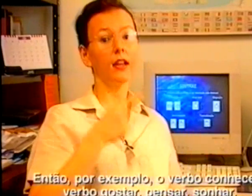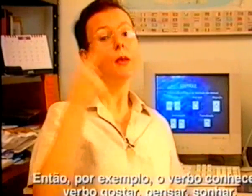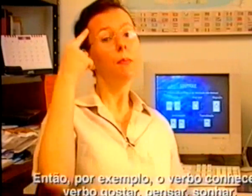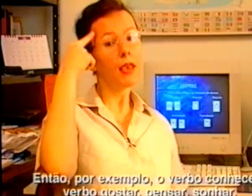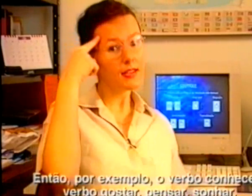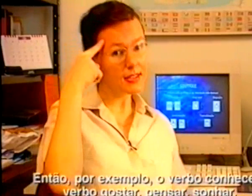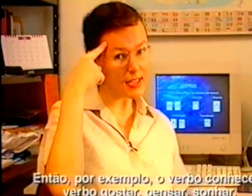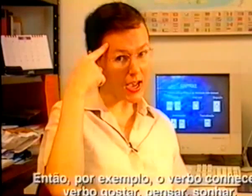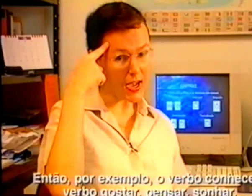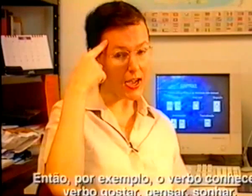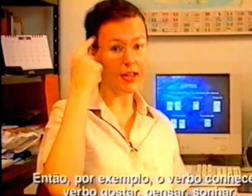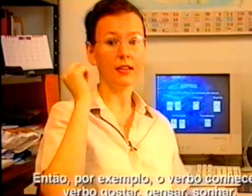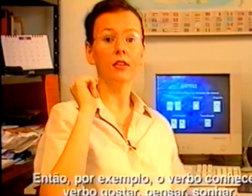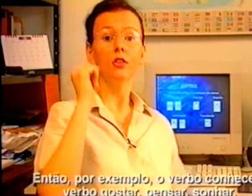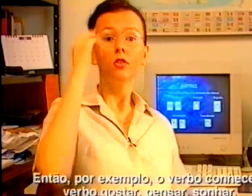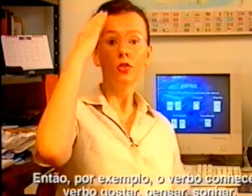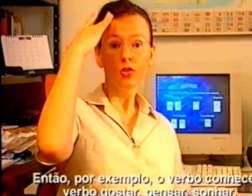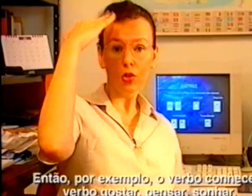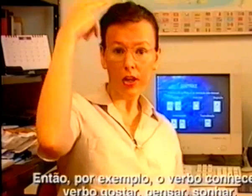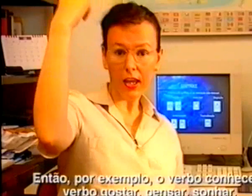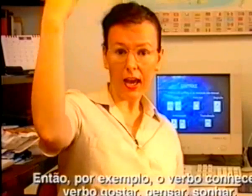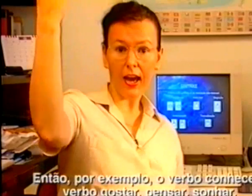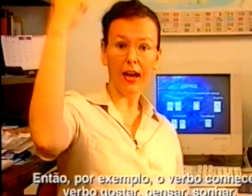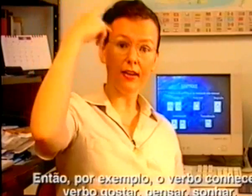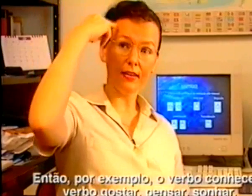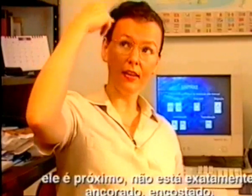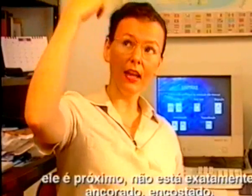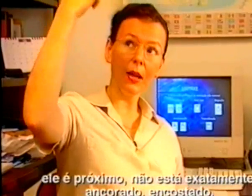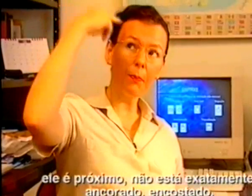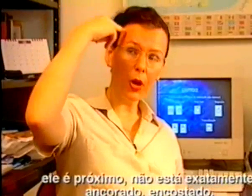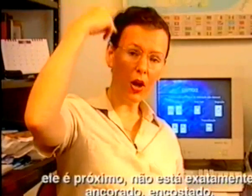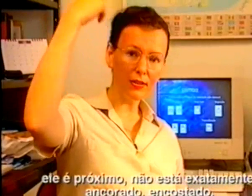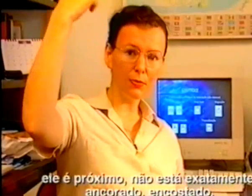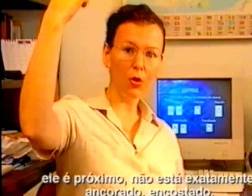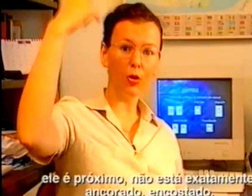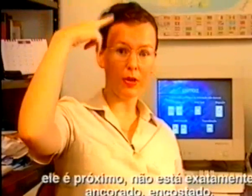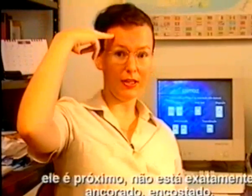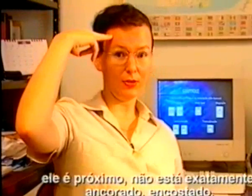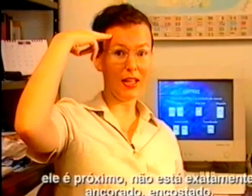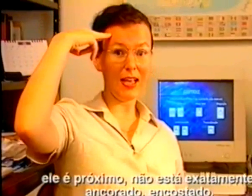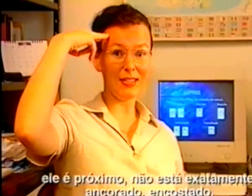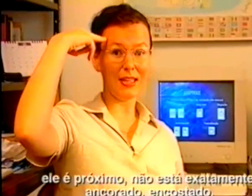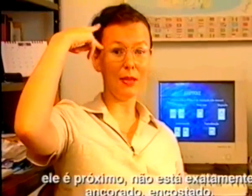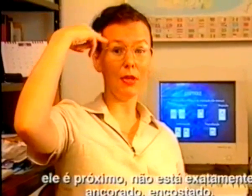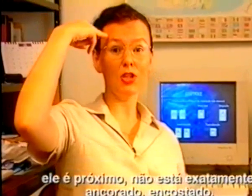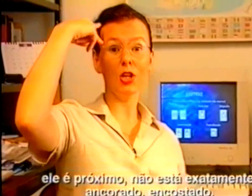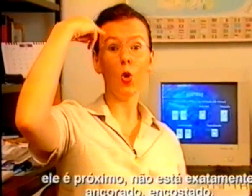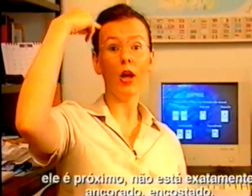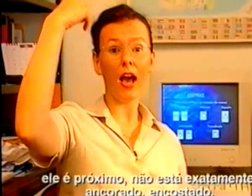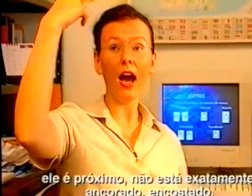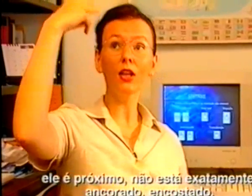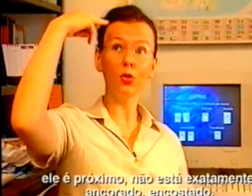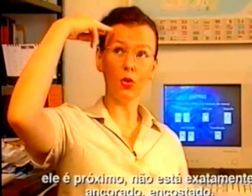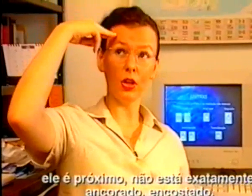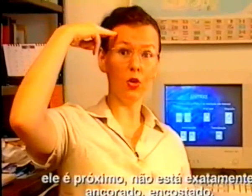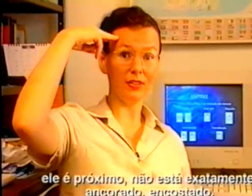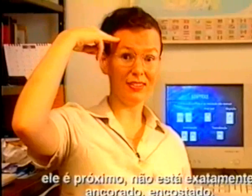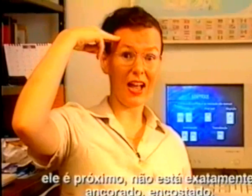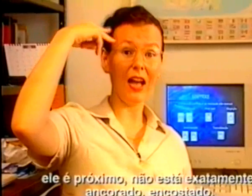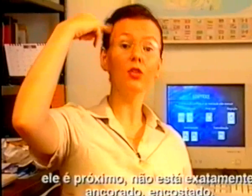gostar, pensar, sonhar, ele é próximo ao corpo, ele não está exatamente ancorado,